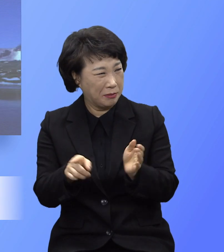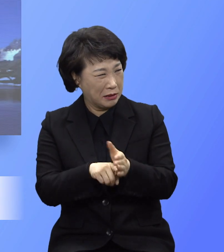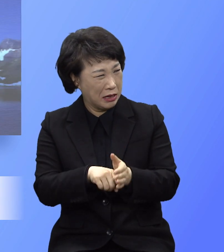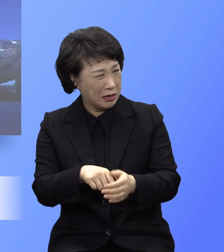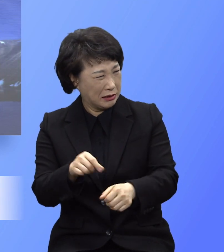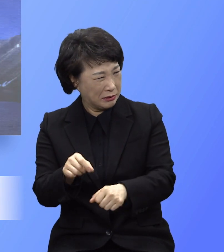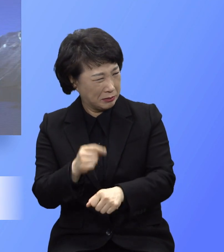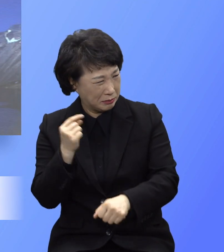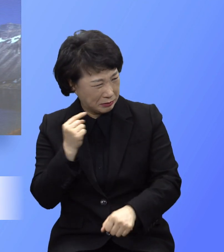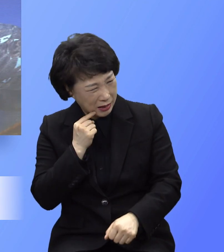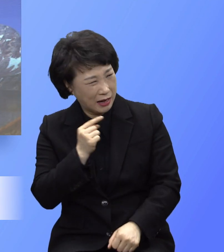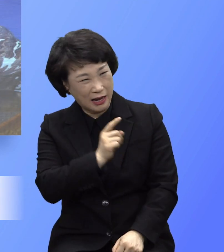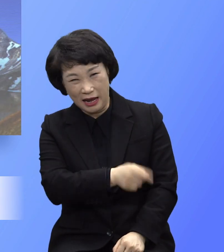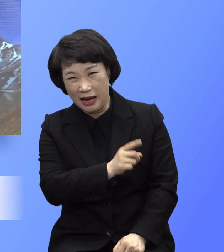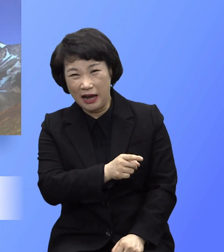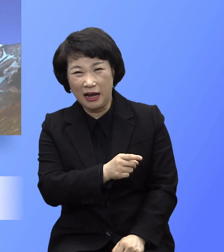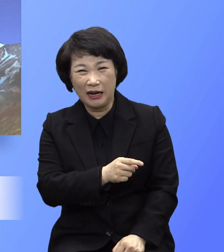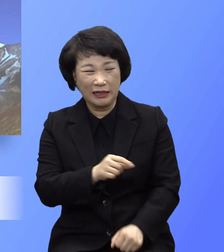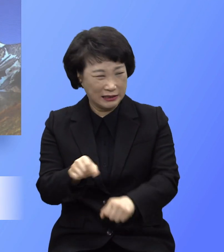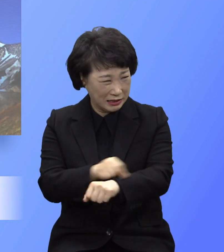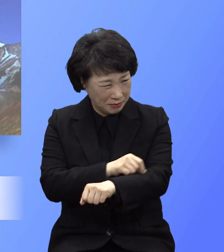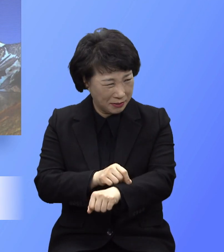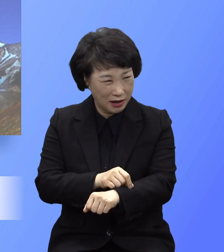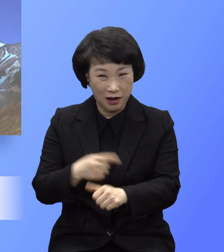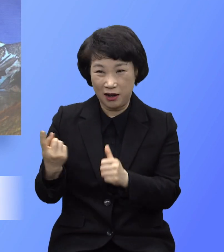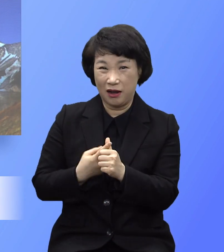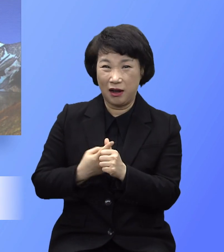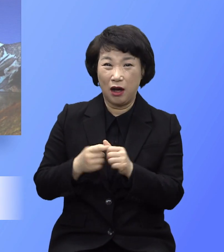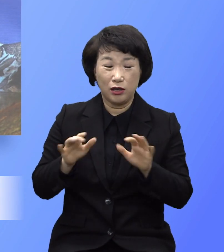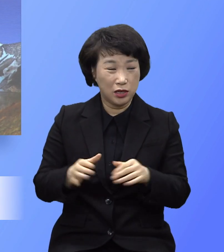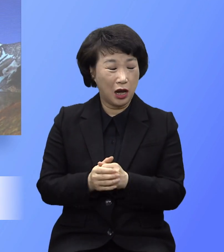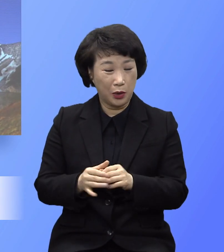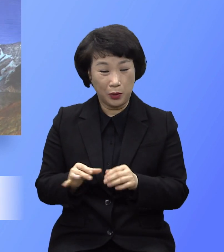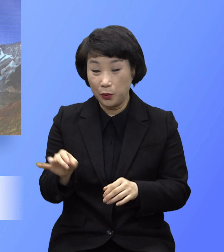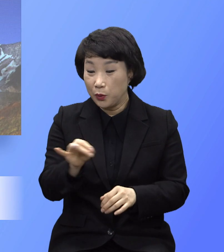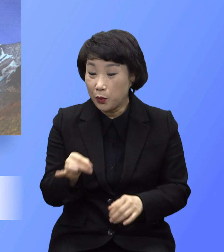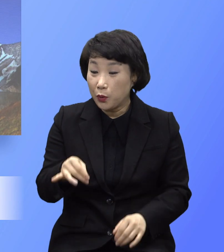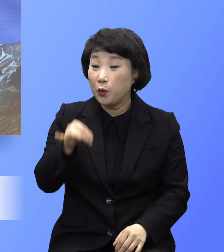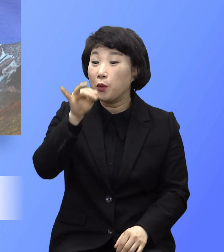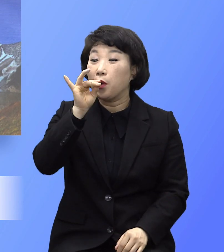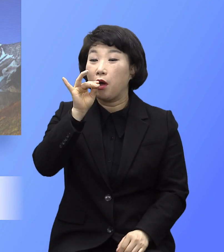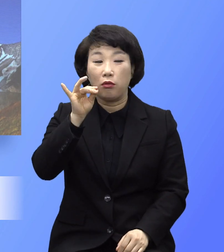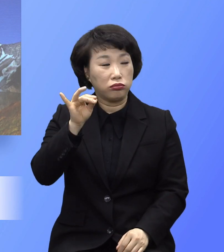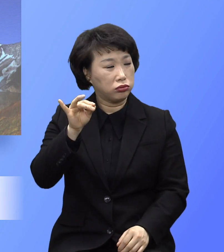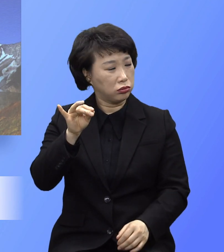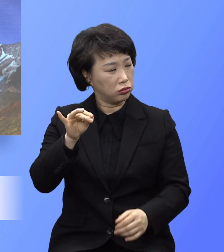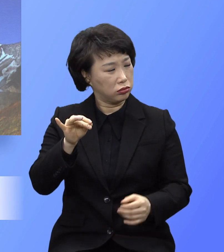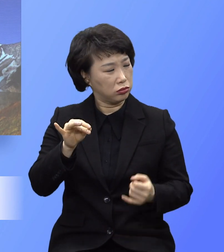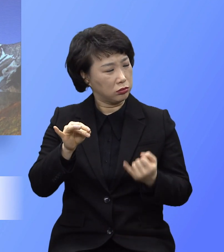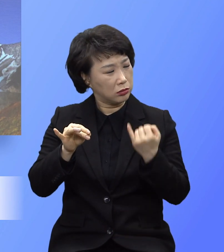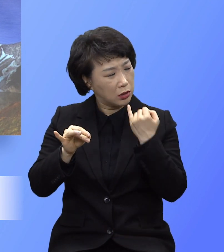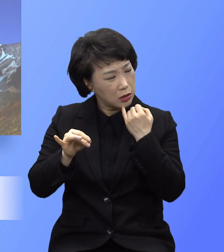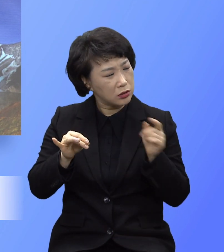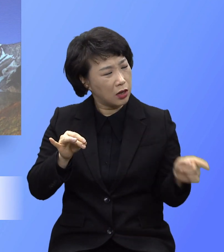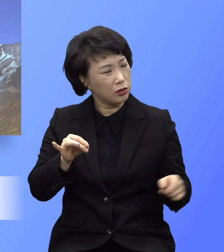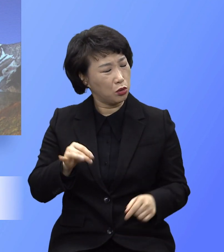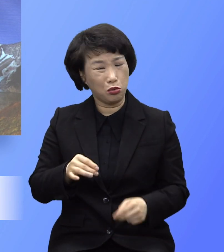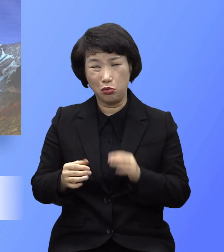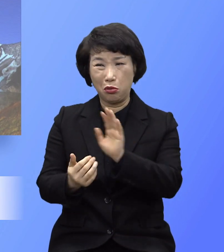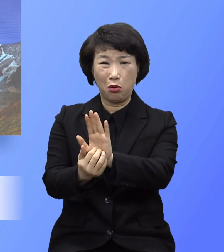믿어. 아니, 가지고 그 와인 한 잔 정도는 좀 할 수 있잖아.